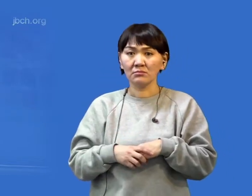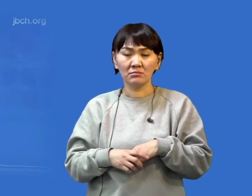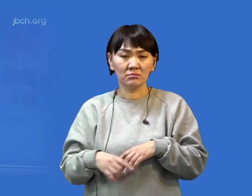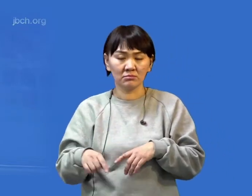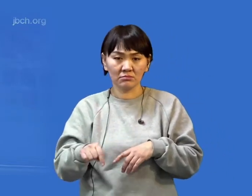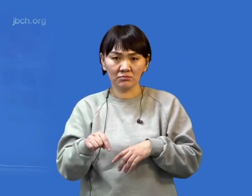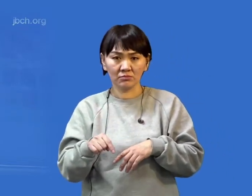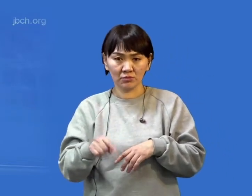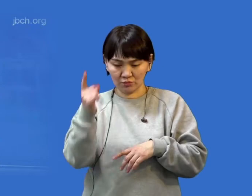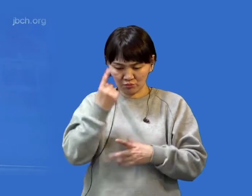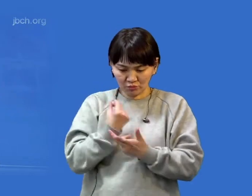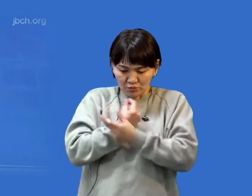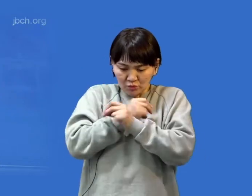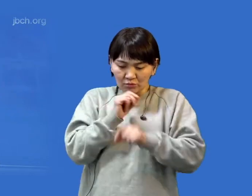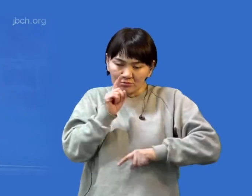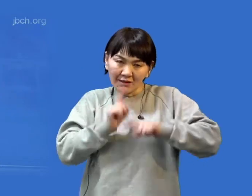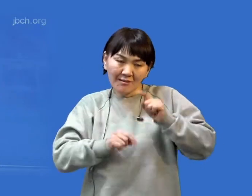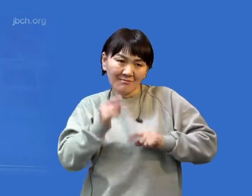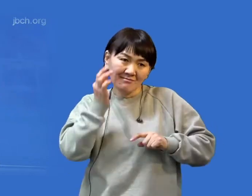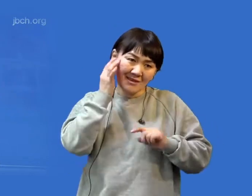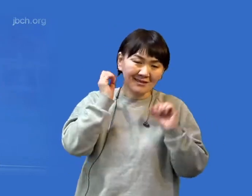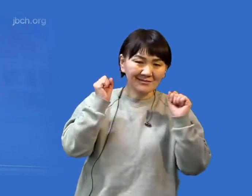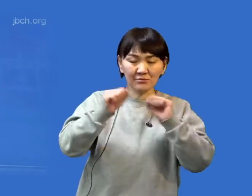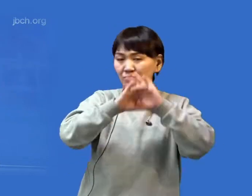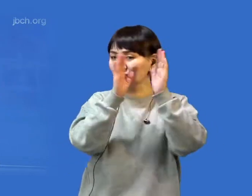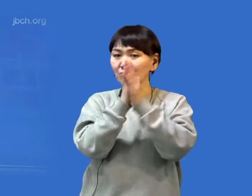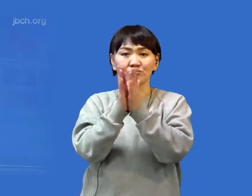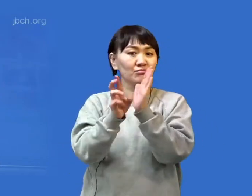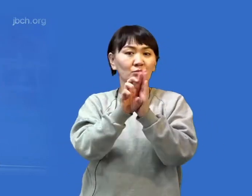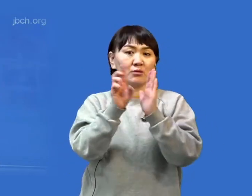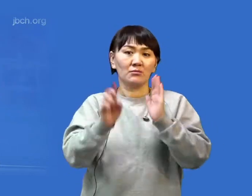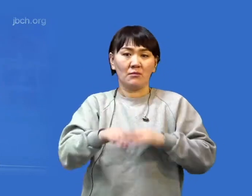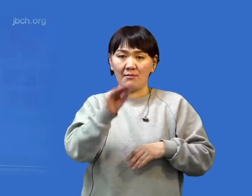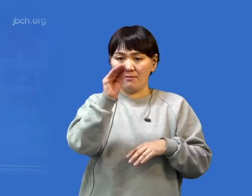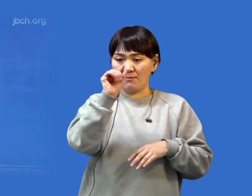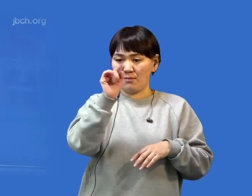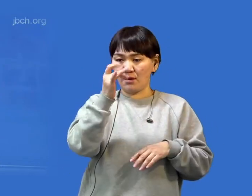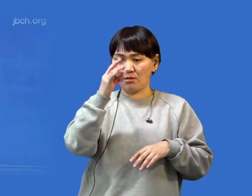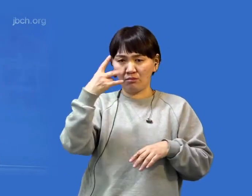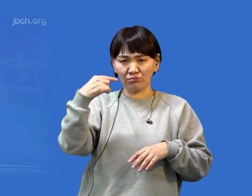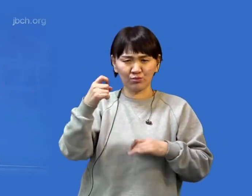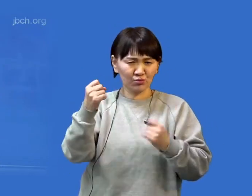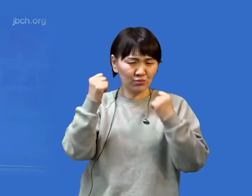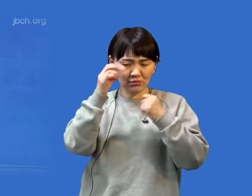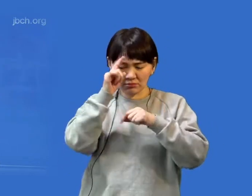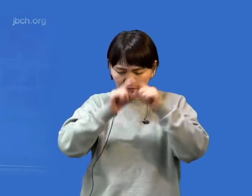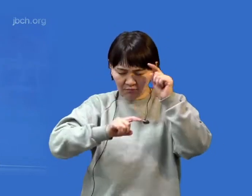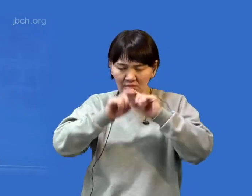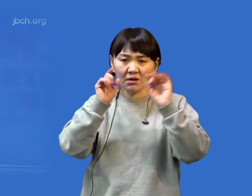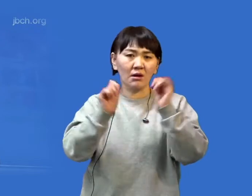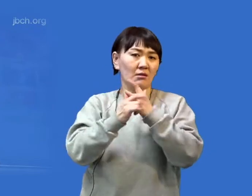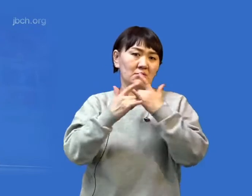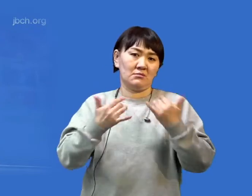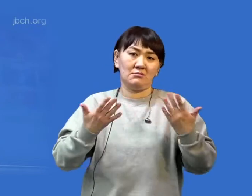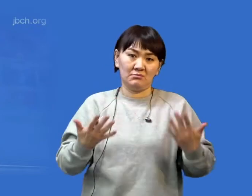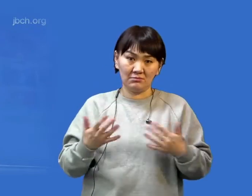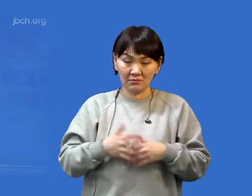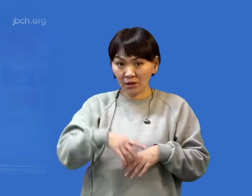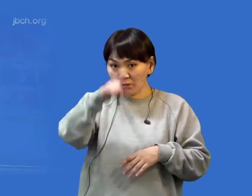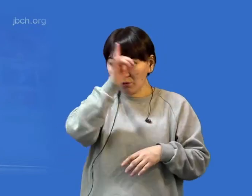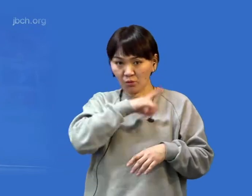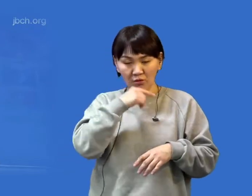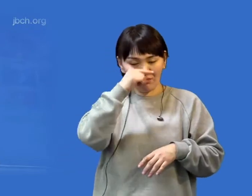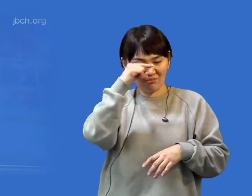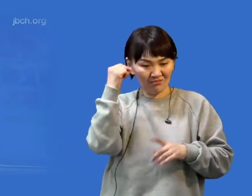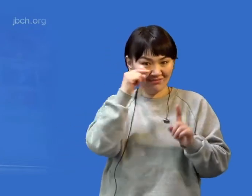бүрэн эндээс чөлөөлөгдөх ямар ч оо арга байхгүй. Энэ фараоны хүч чадал ямар агуу юм. Гэдэл бурхан Мойсег